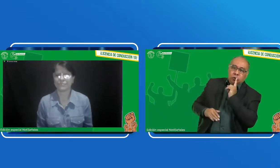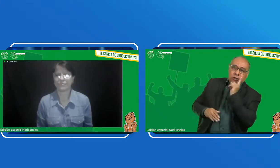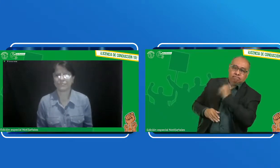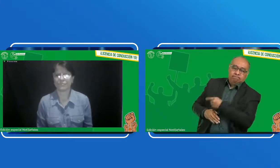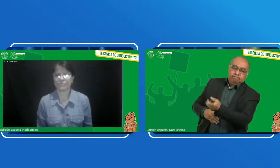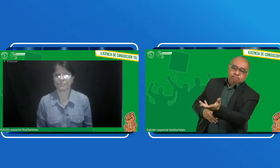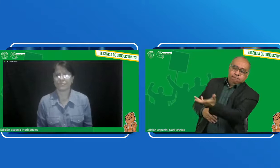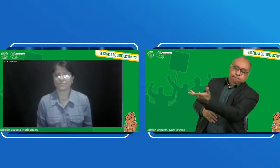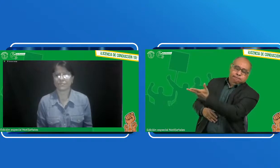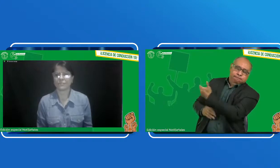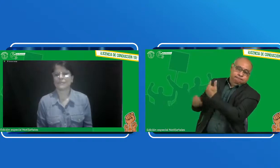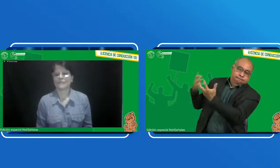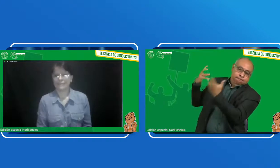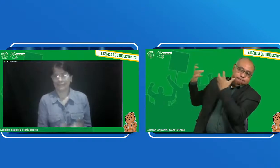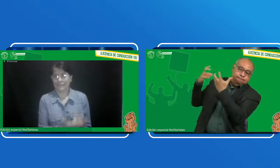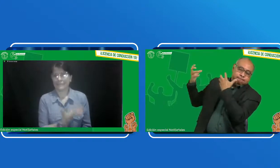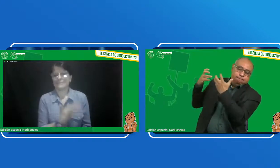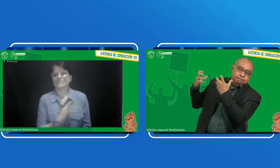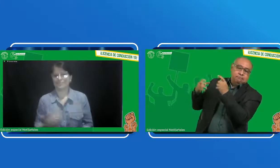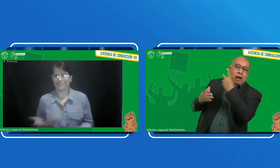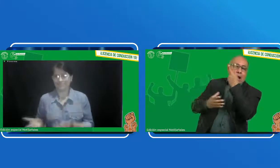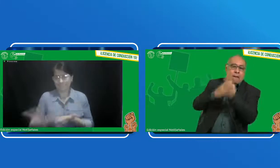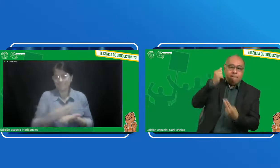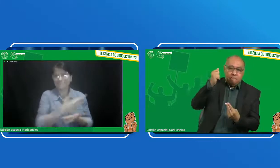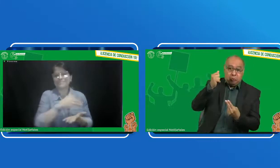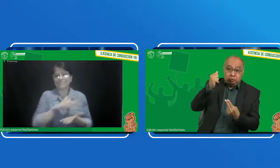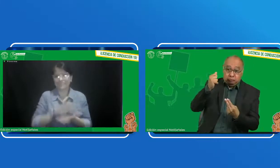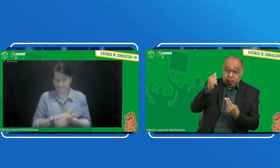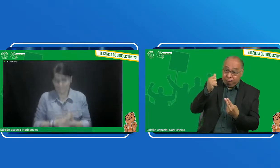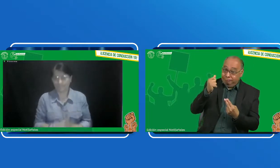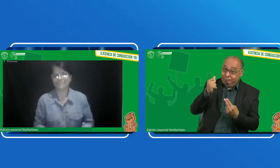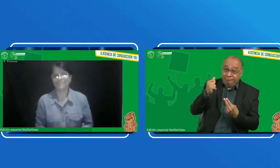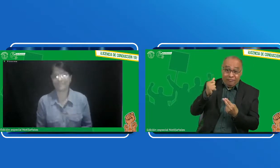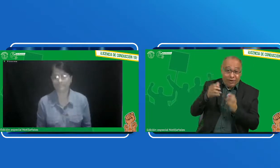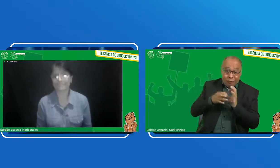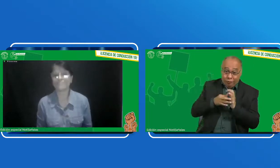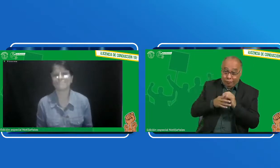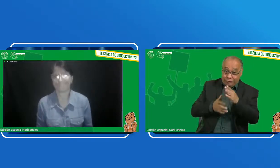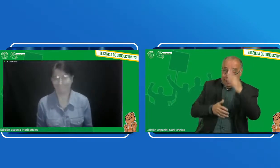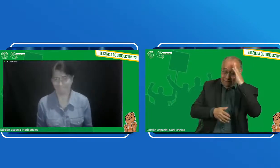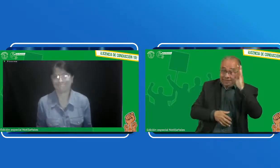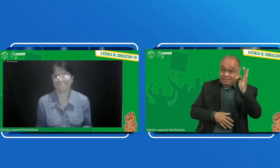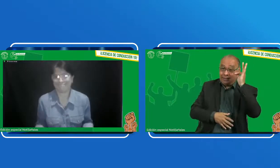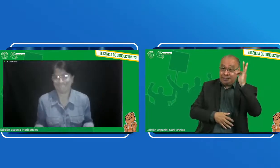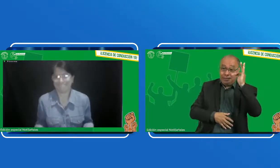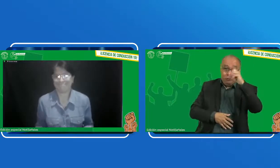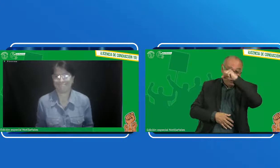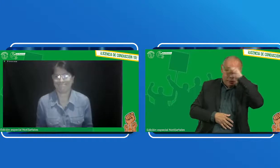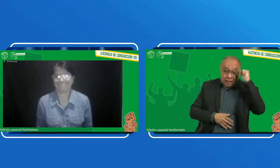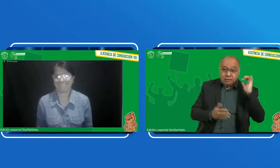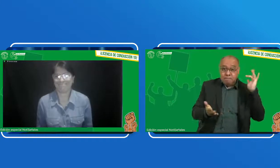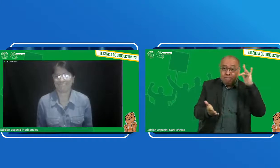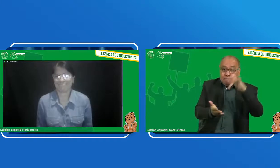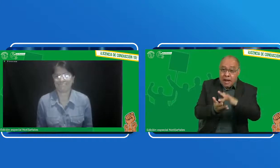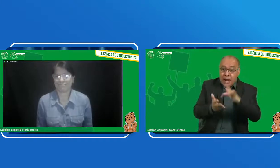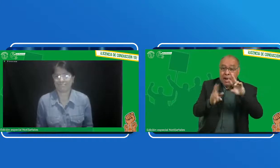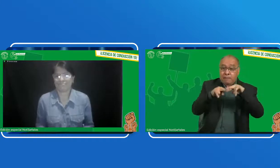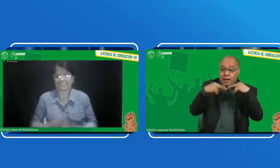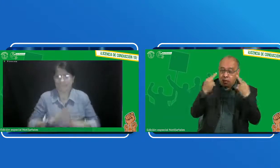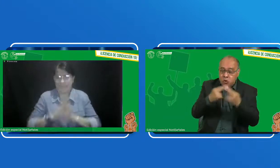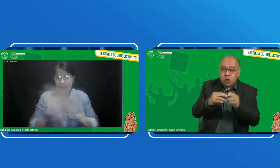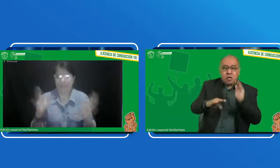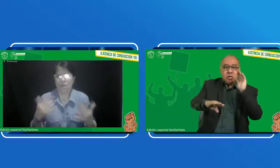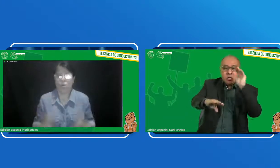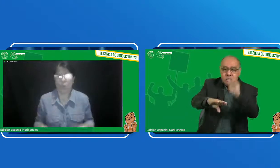esta incidencia en el tiempo del gobierno Duque, mostrando que se nos está diciendo que es